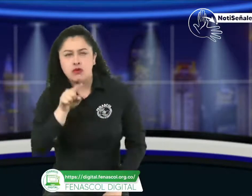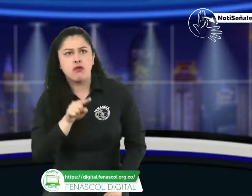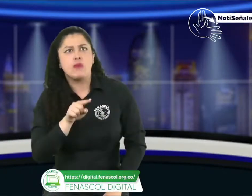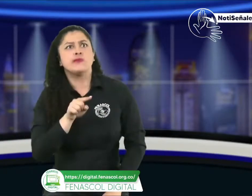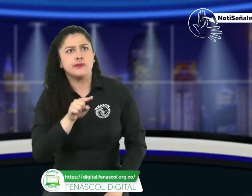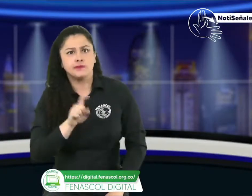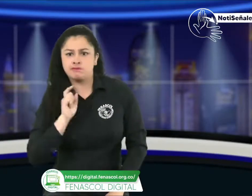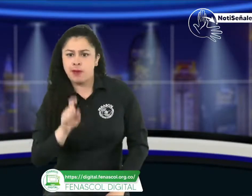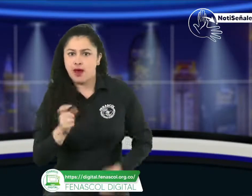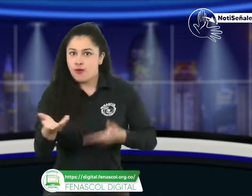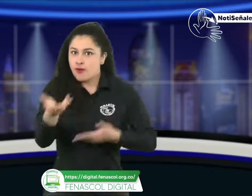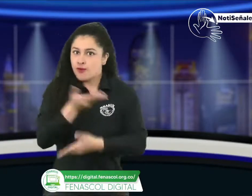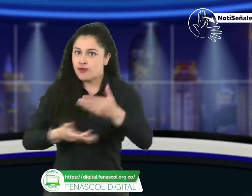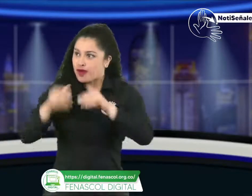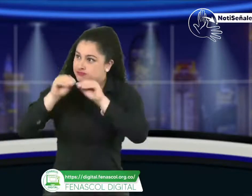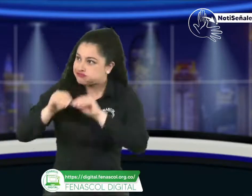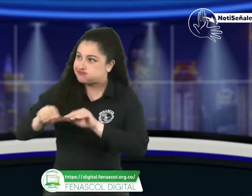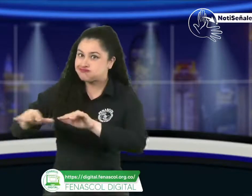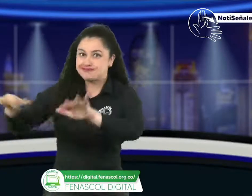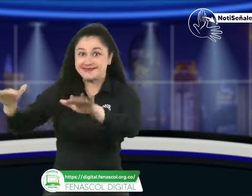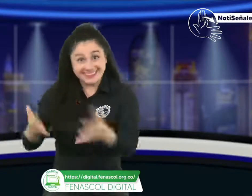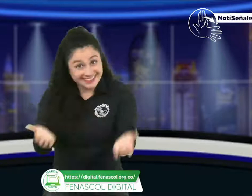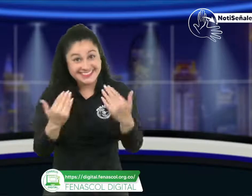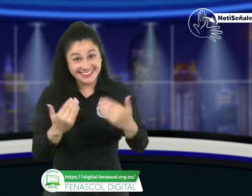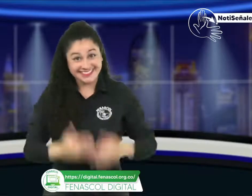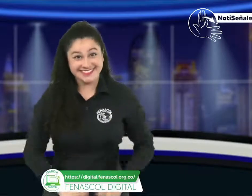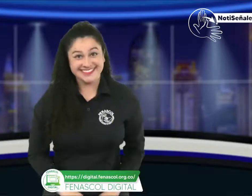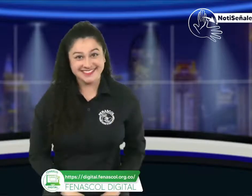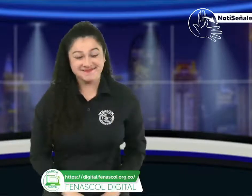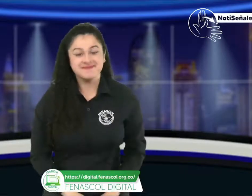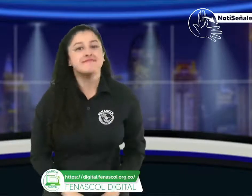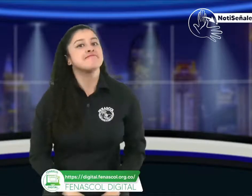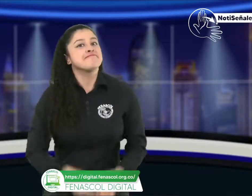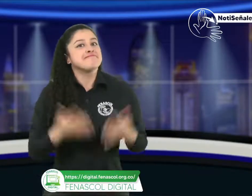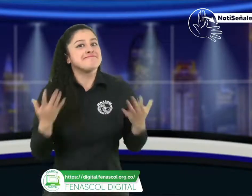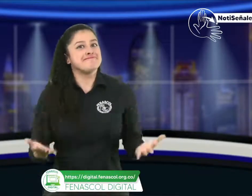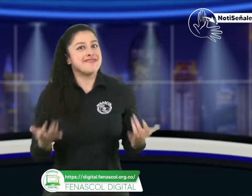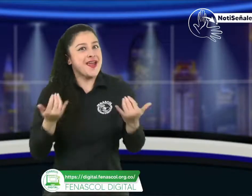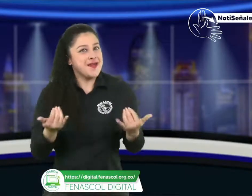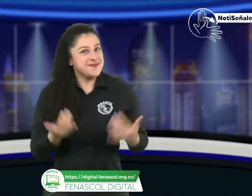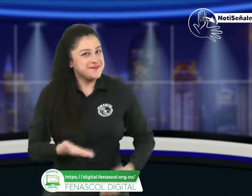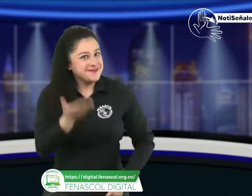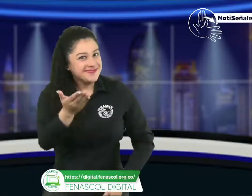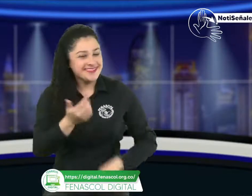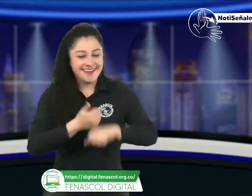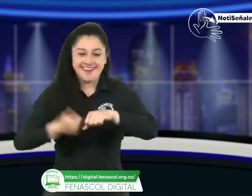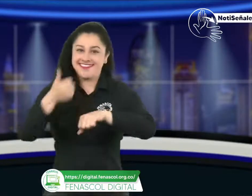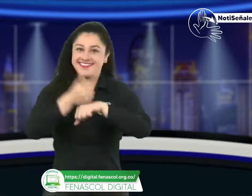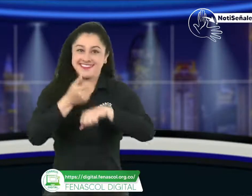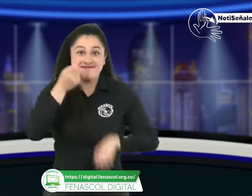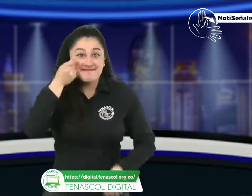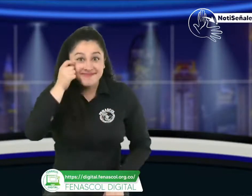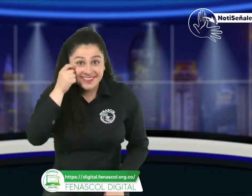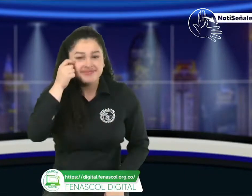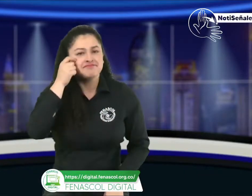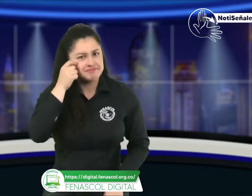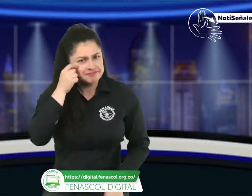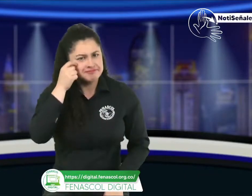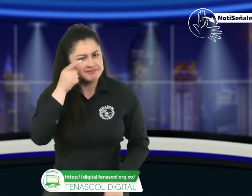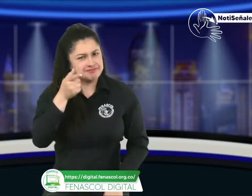comentarios bienvenidos también pueden compartir esta emisión para que otros la puedan ver